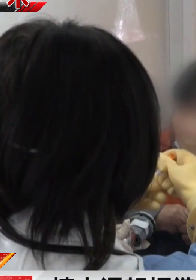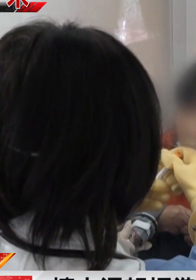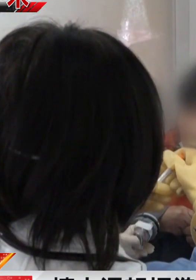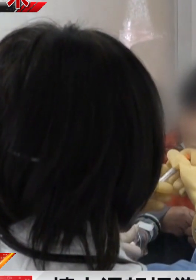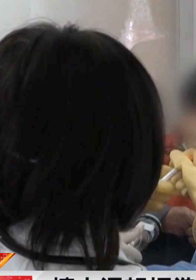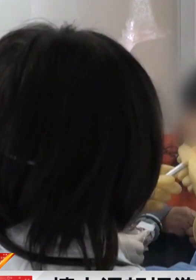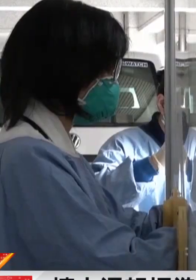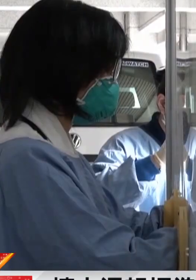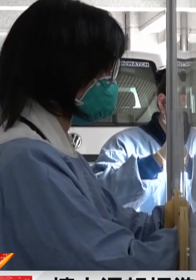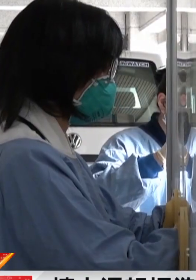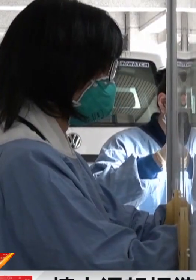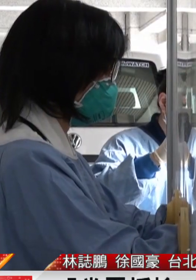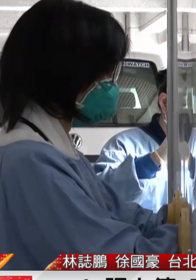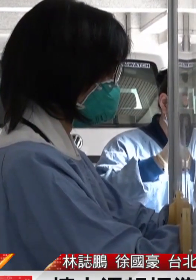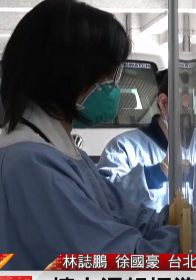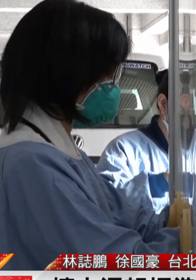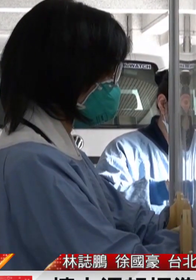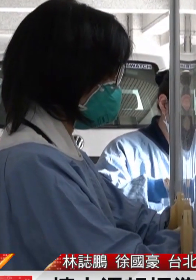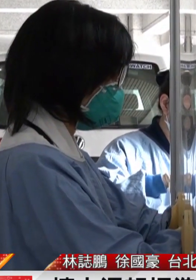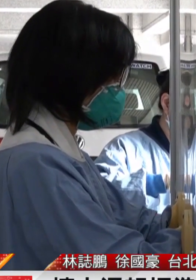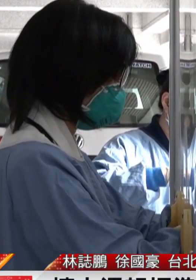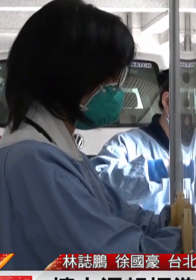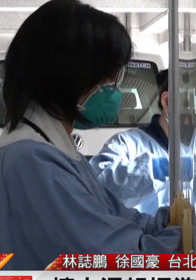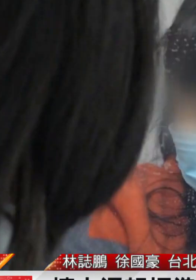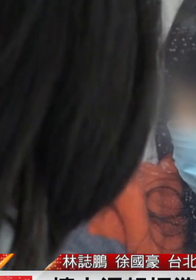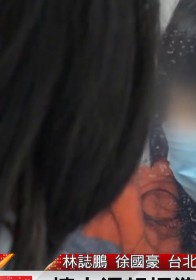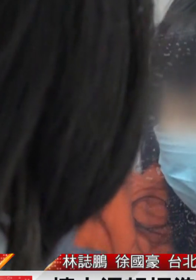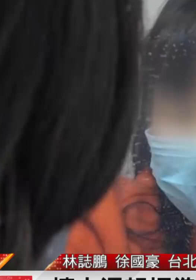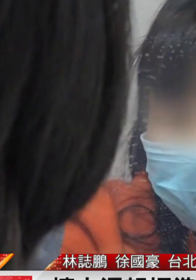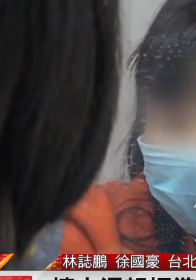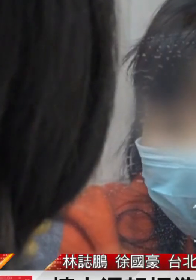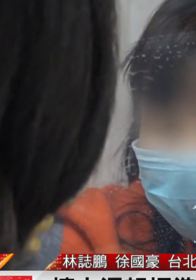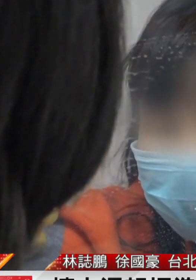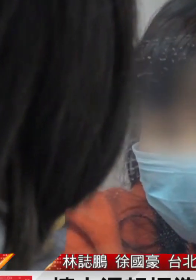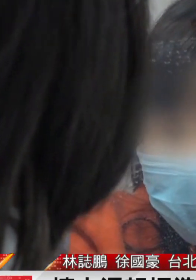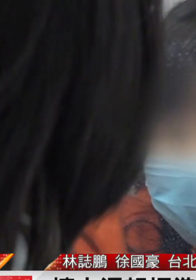何可能的防疫破口。环宇新闻林志鹏、徐国豪台北报道。